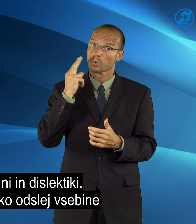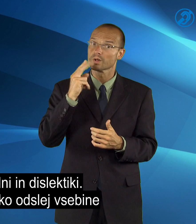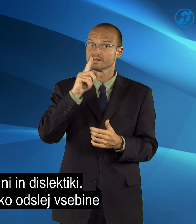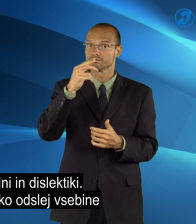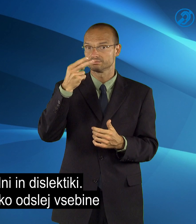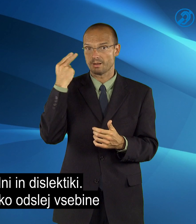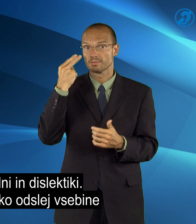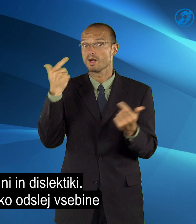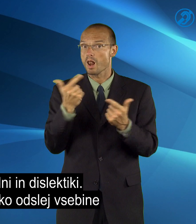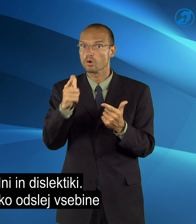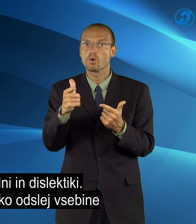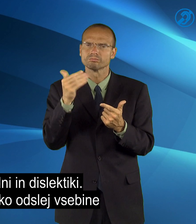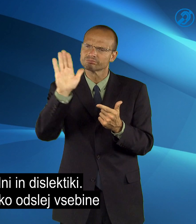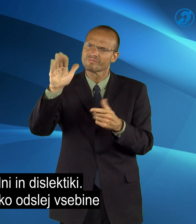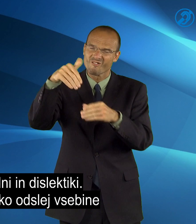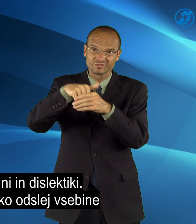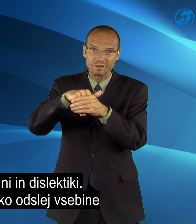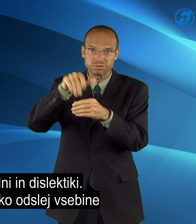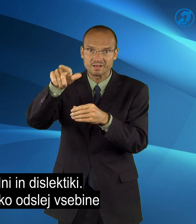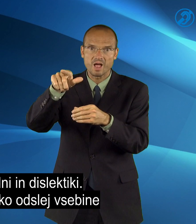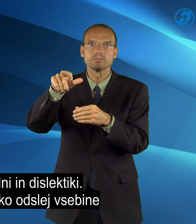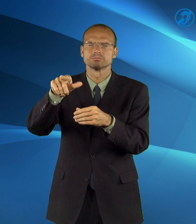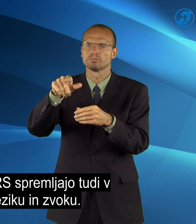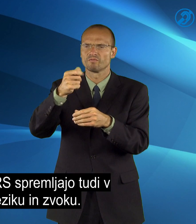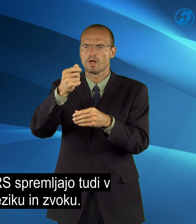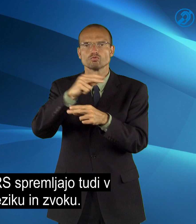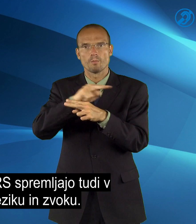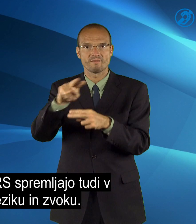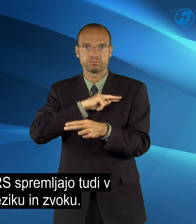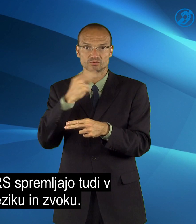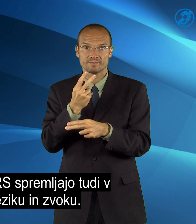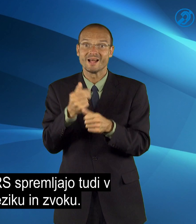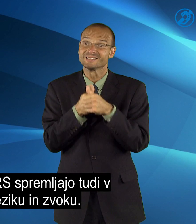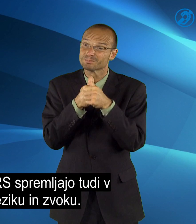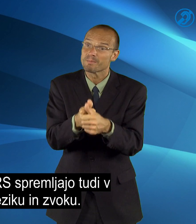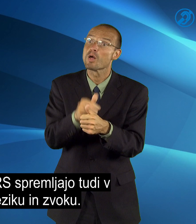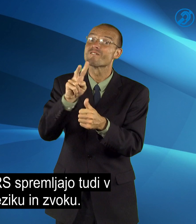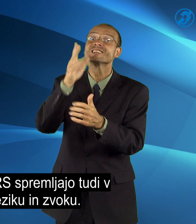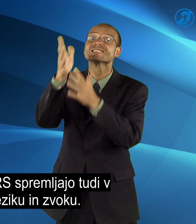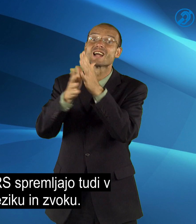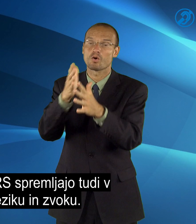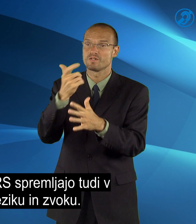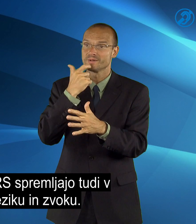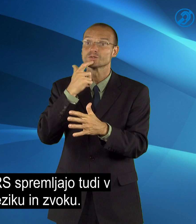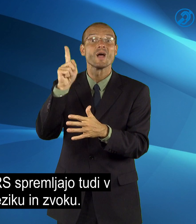Gluhi in slepi lahko odslej vsebine Finančne uprave spremljajo tudi v znakovnem jeziku in zvoku.